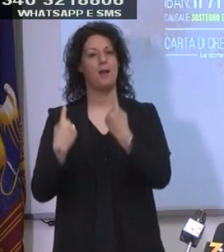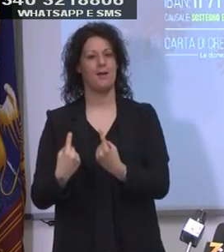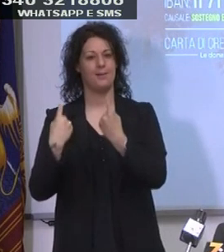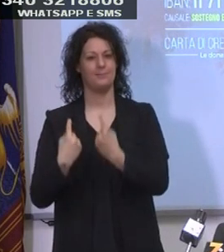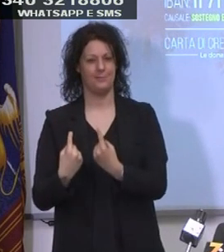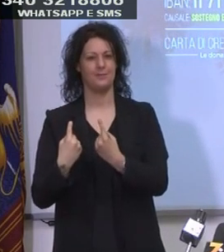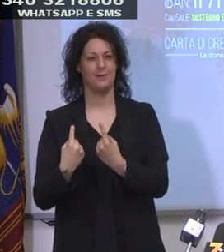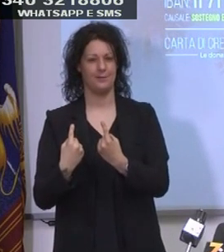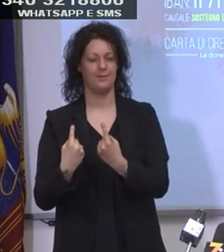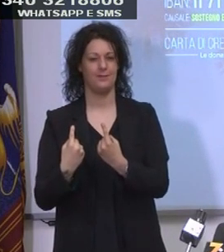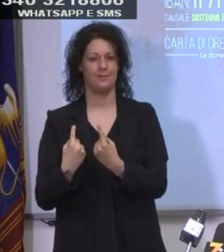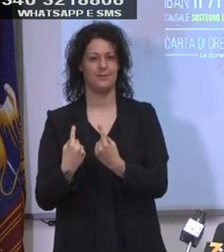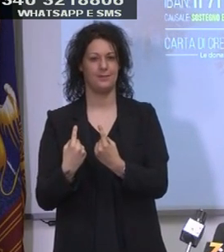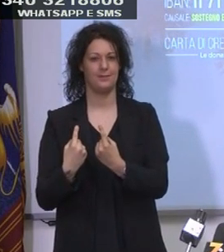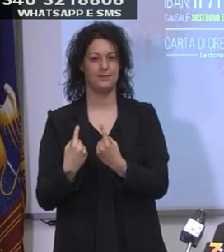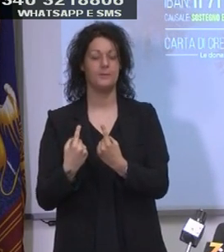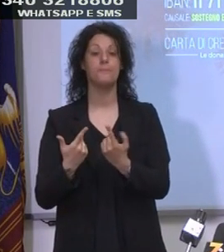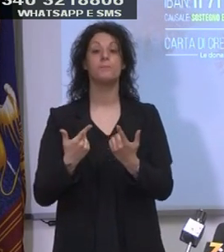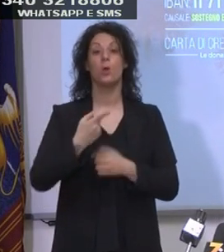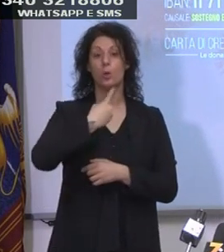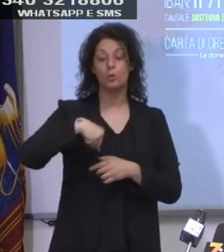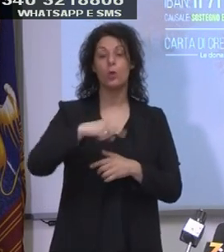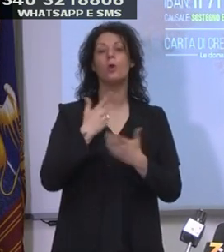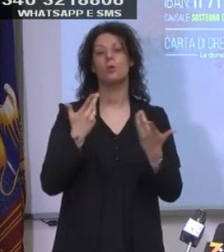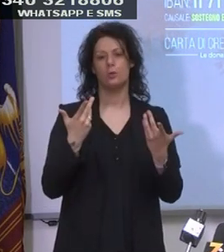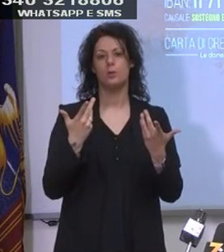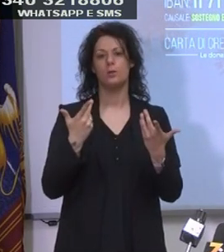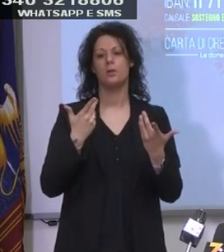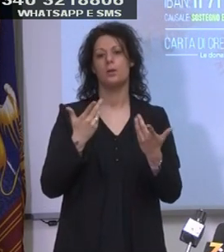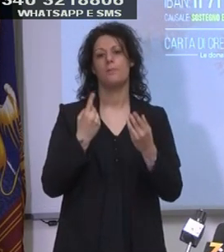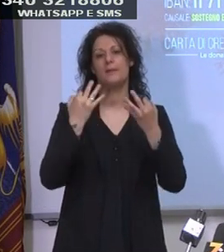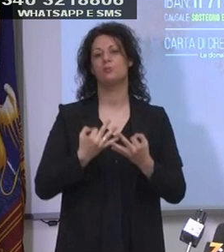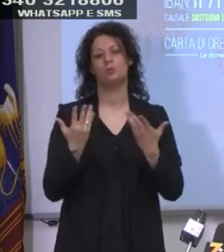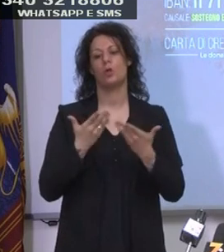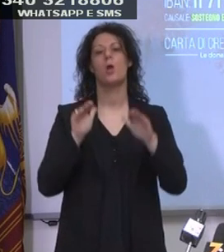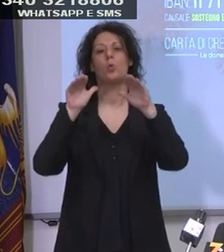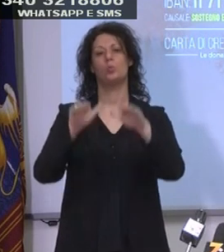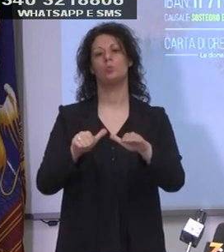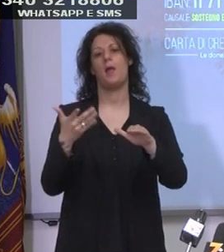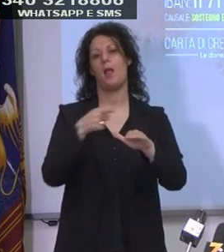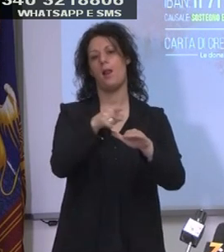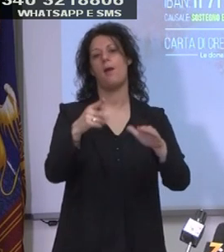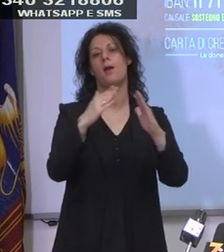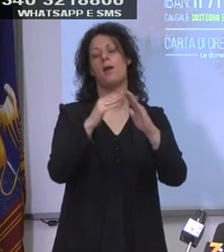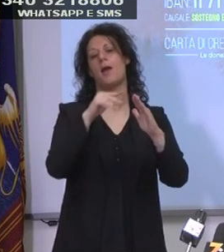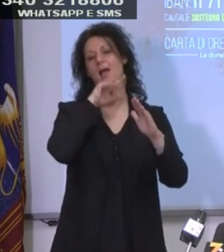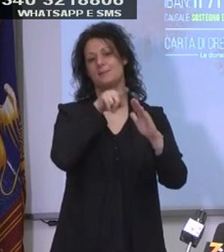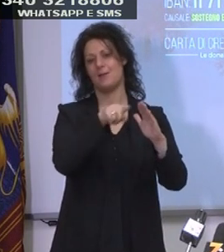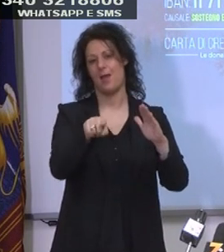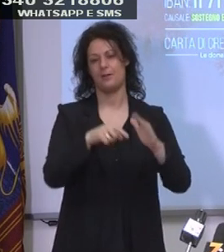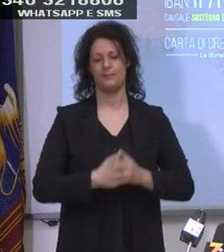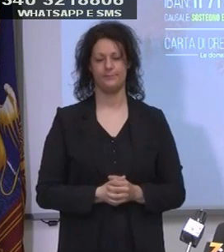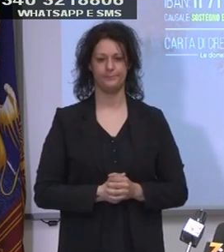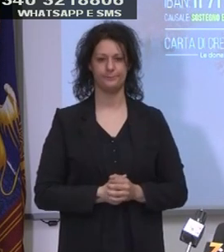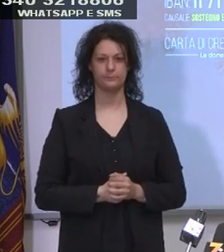questo, diciamo, provvedimento di sanità pubblica l'abbiamo fatto a tutela degli ospiti. Abbiamo fin da subito coscienza del fatto